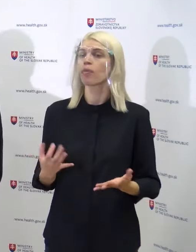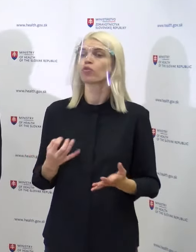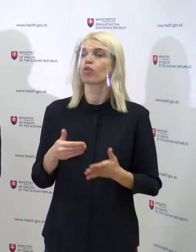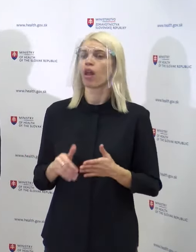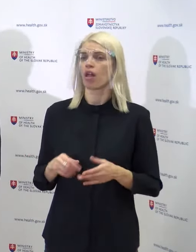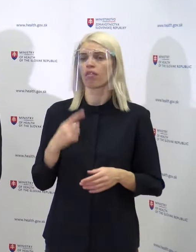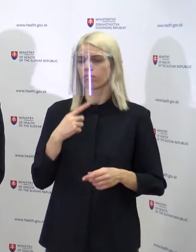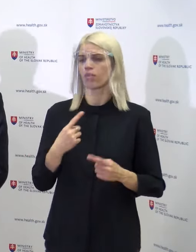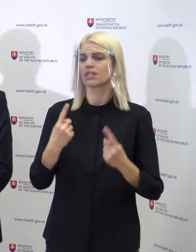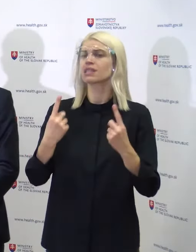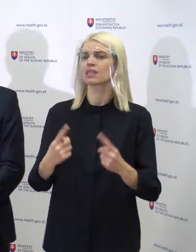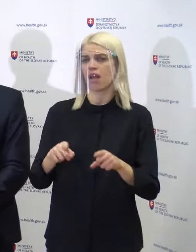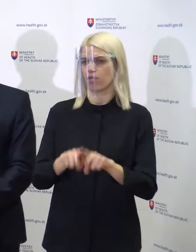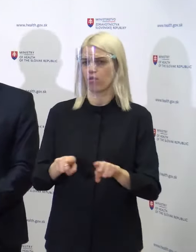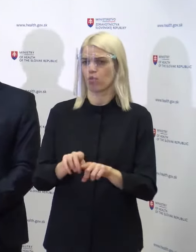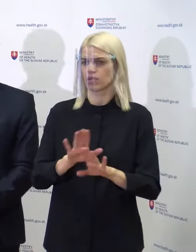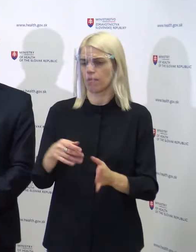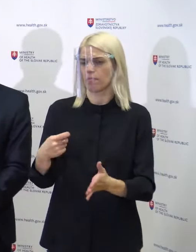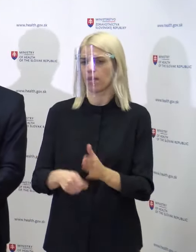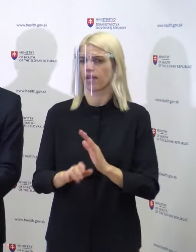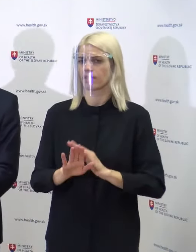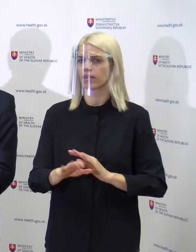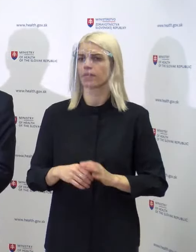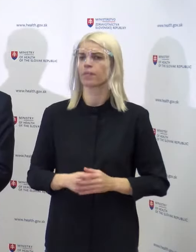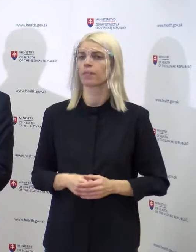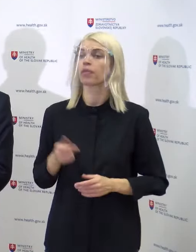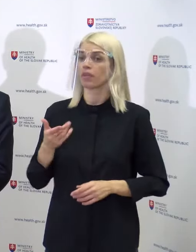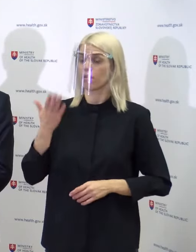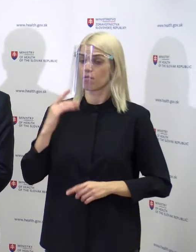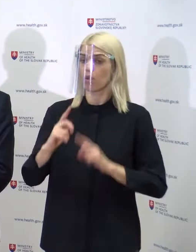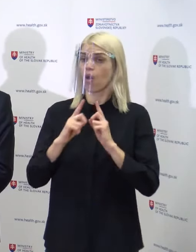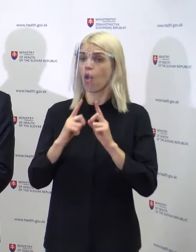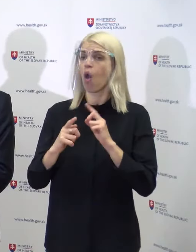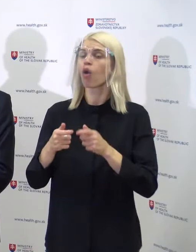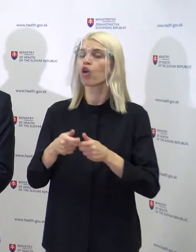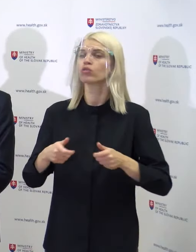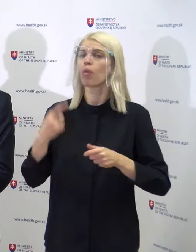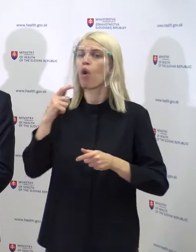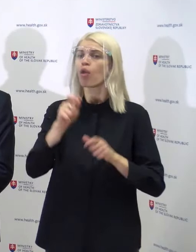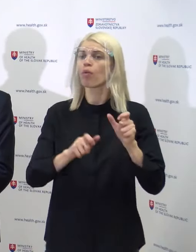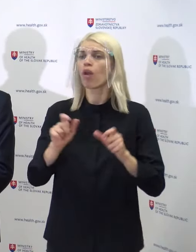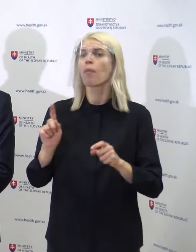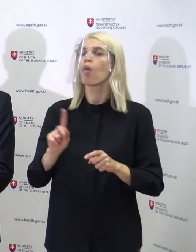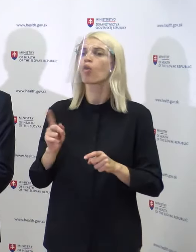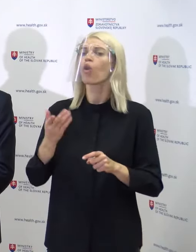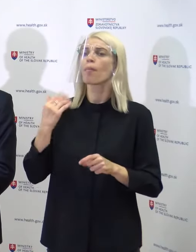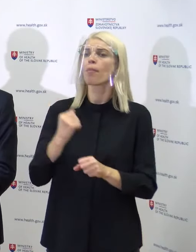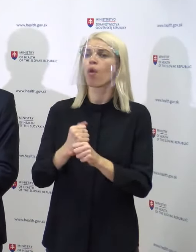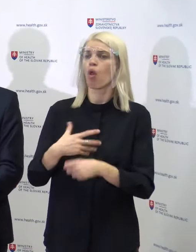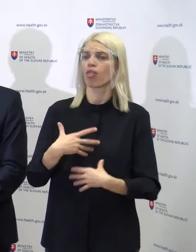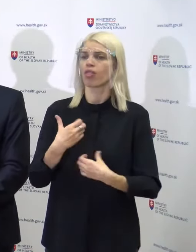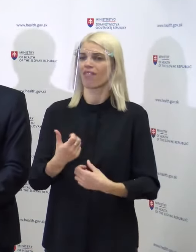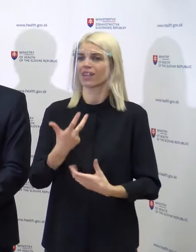Myslím, že ten stav je rovnaký. Potom sa chcem spýtať, či toto bolo konzultované aj s konzíliom odborníkov, alebo kto všetko vykladal tento